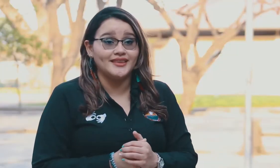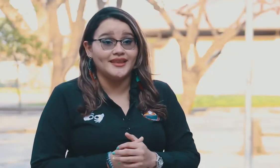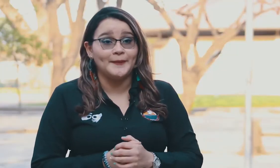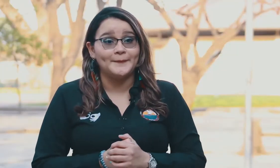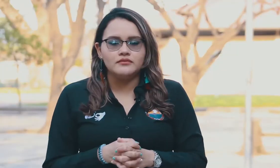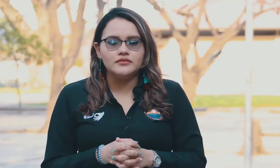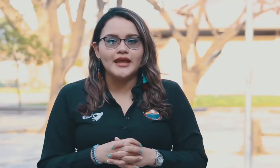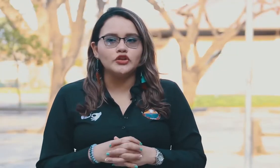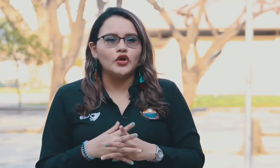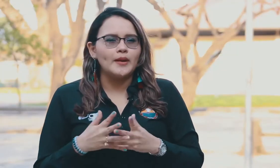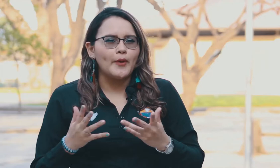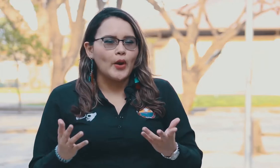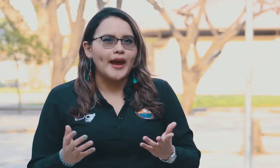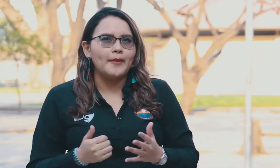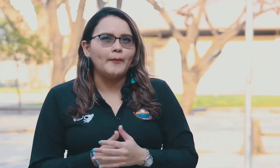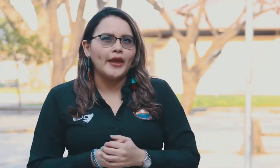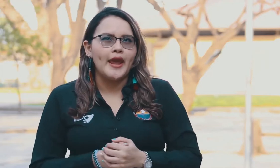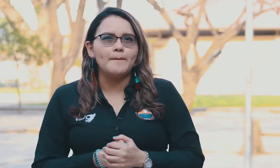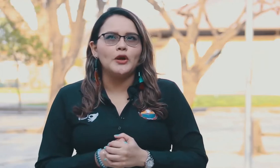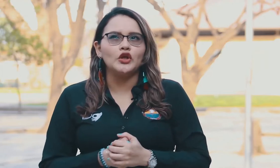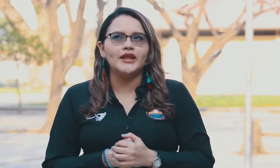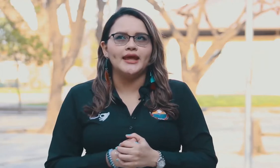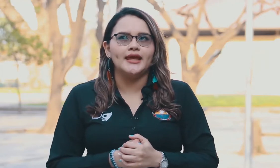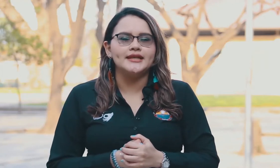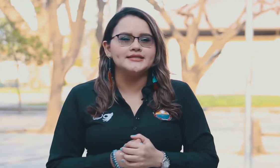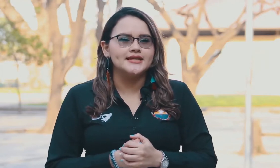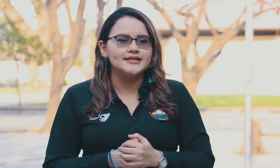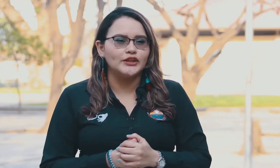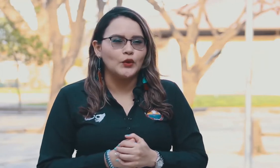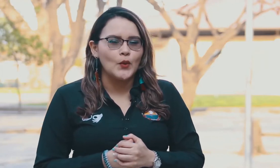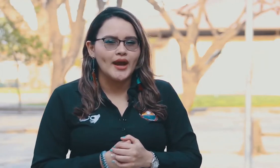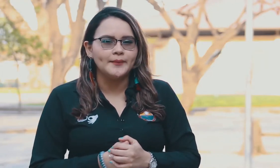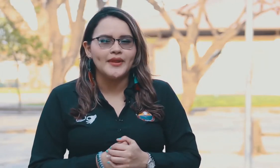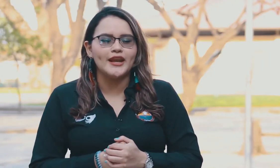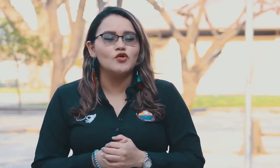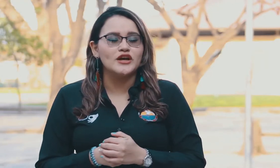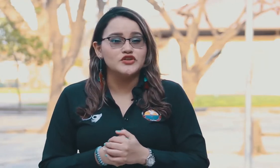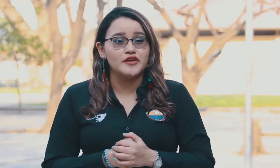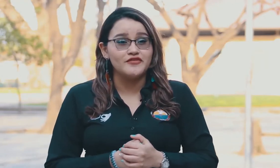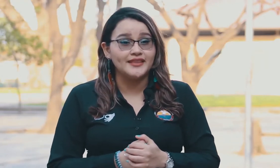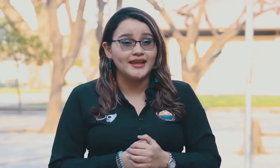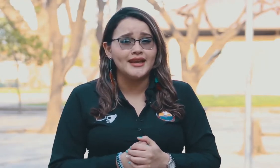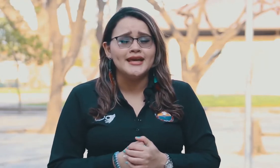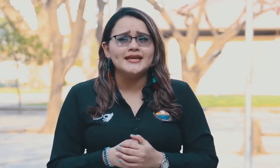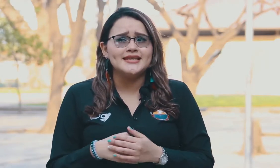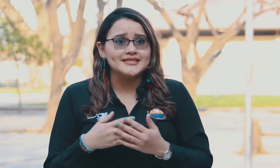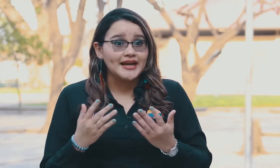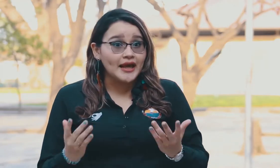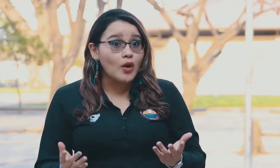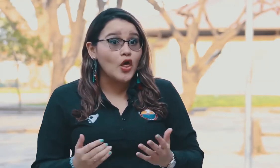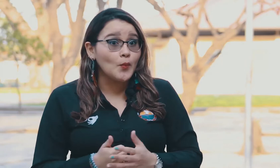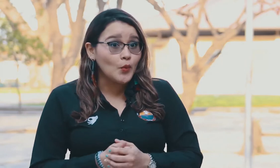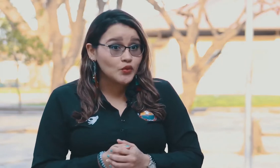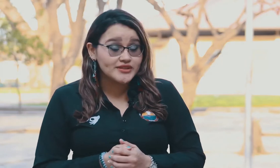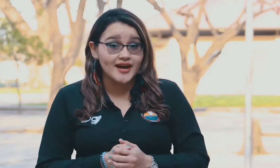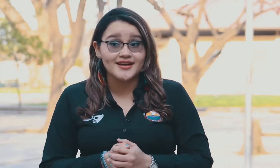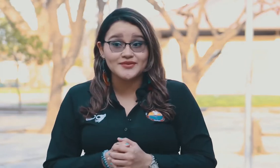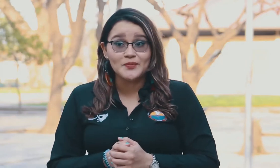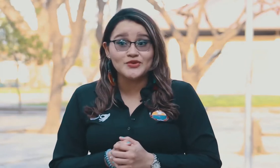incluyente. Dentro del programa, por ejemplo, de licenciatura en educación infantil, ya se han graduado